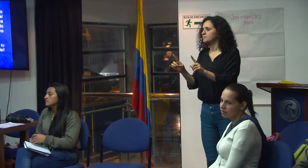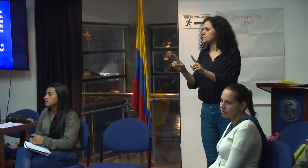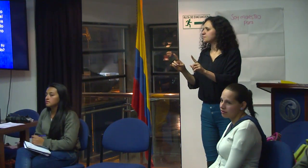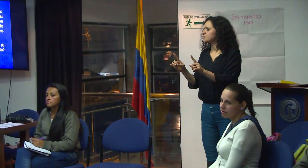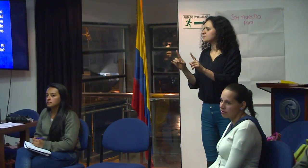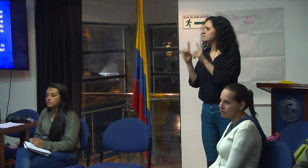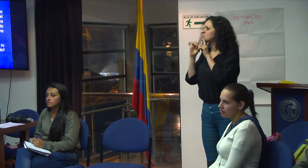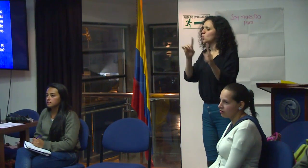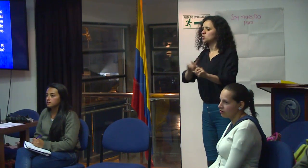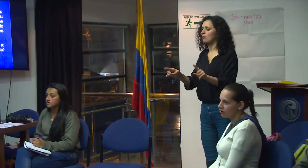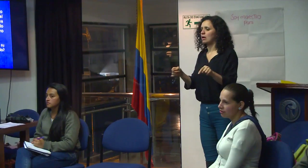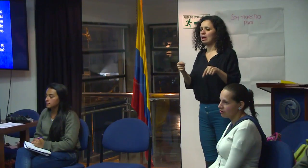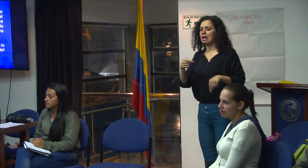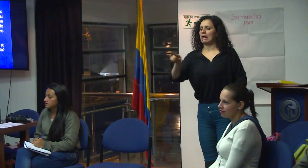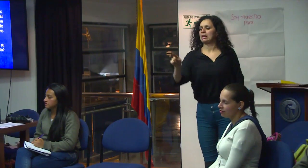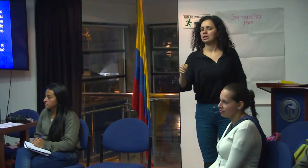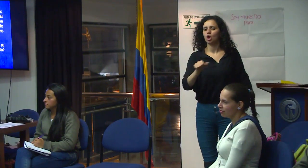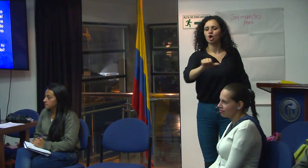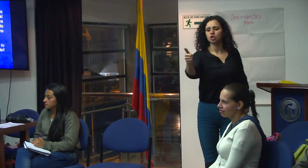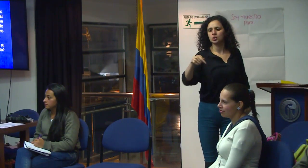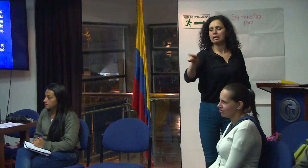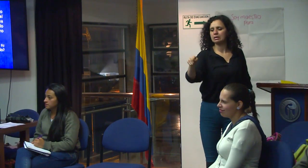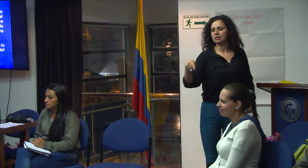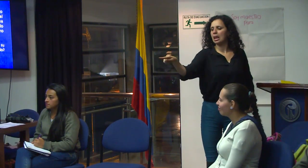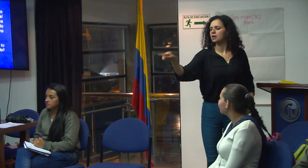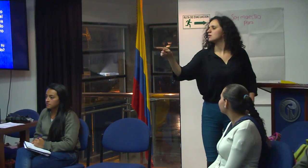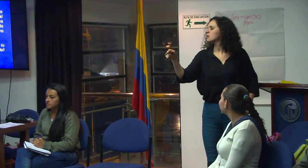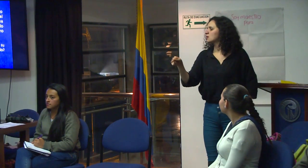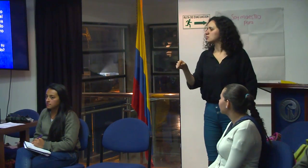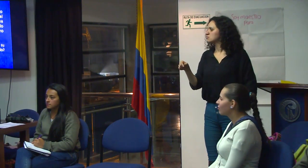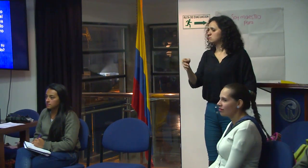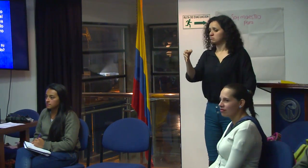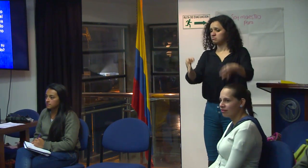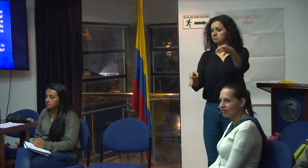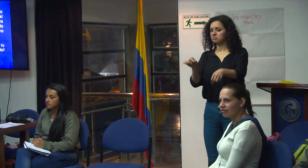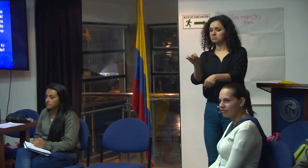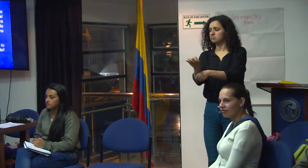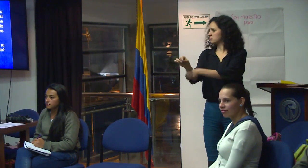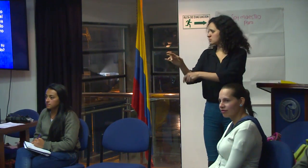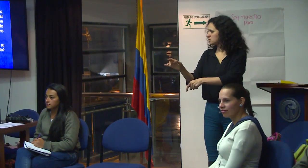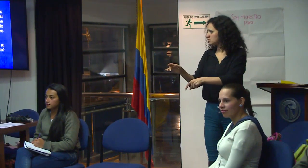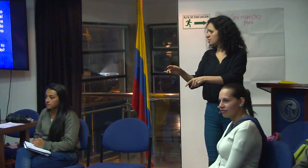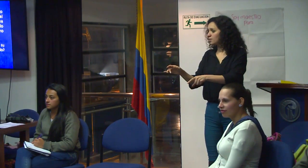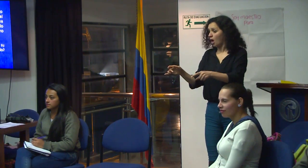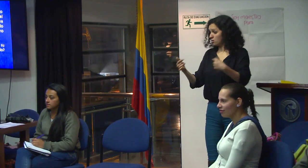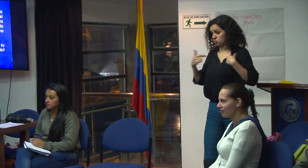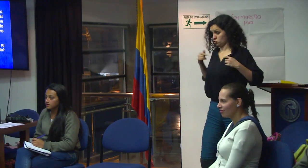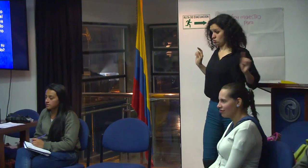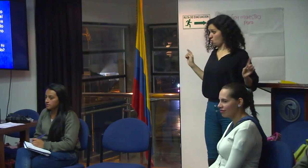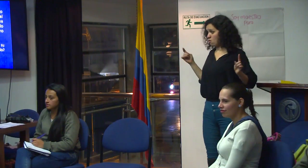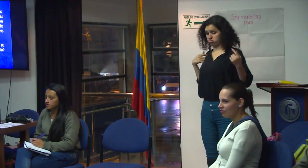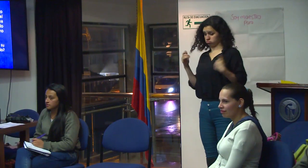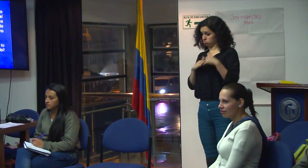desde lo que es el otro, ¿sí? Juzgando porque yo no soy